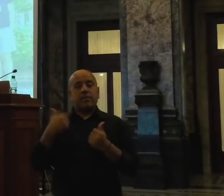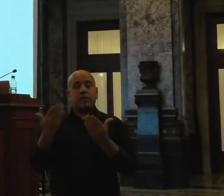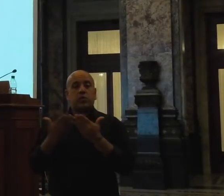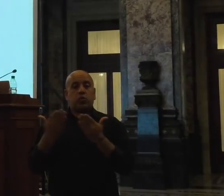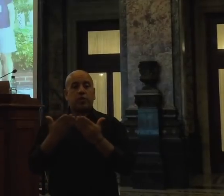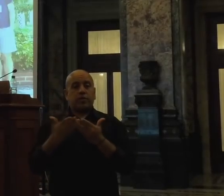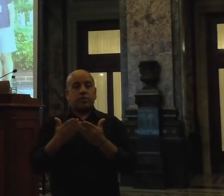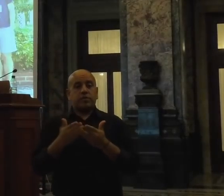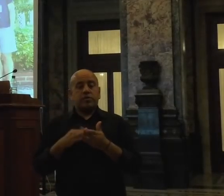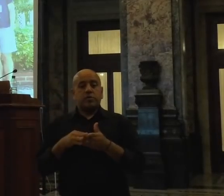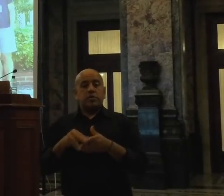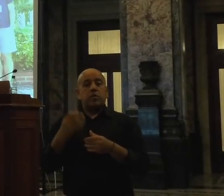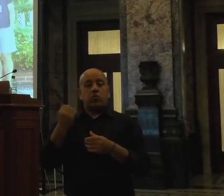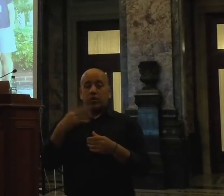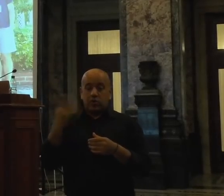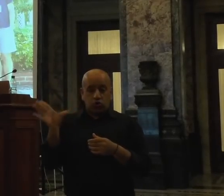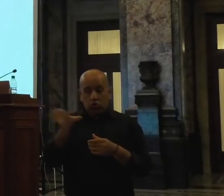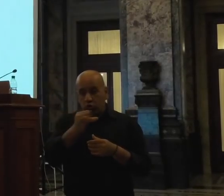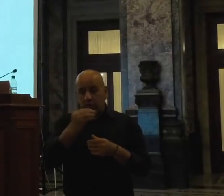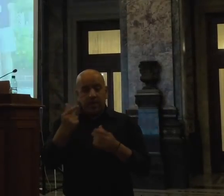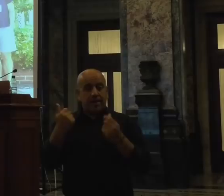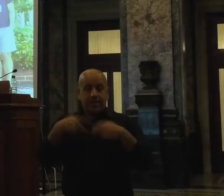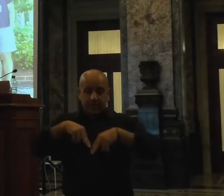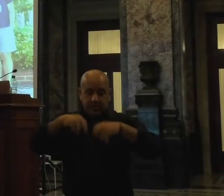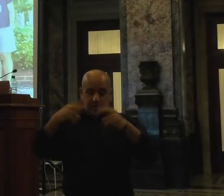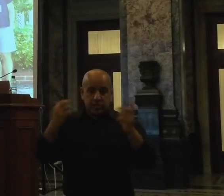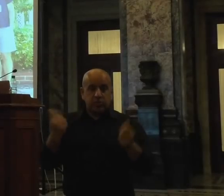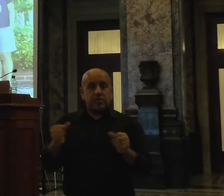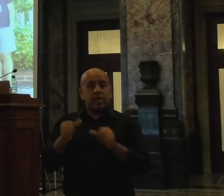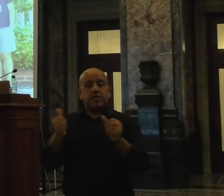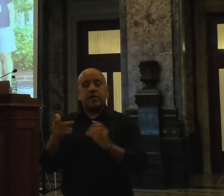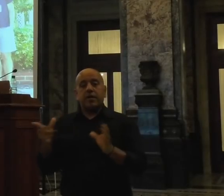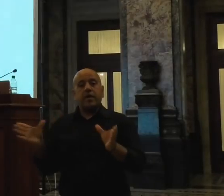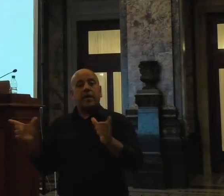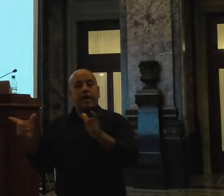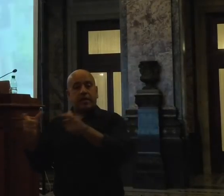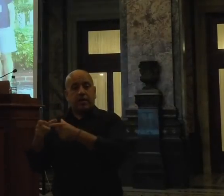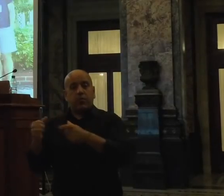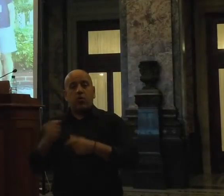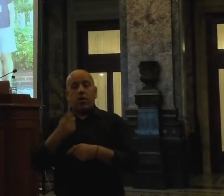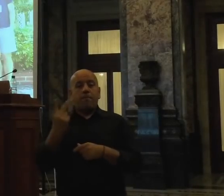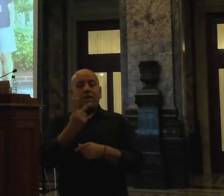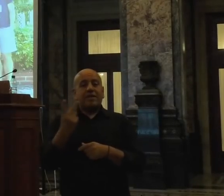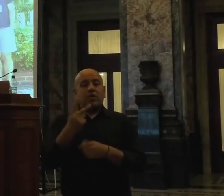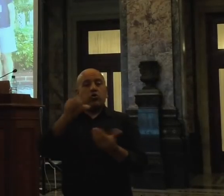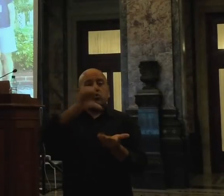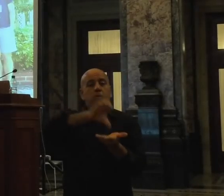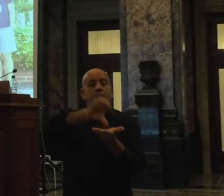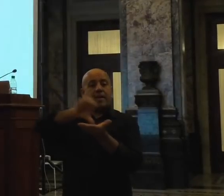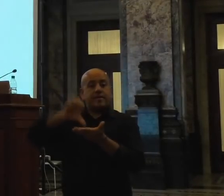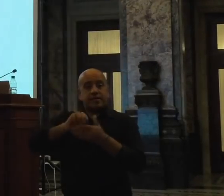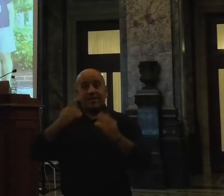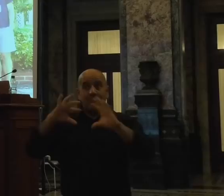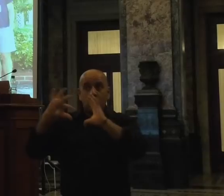estudiantes, porque desde luego toda la investigación se hace en equipo y he tenido la suerte de tener estudiantes de 22 países del mundo trabajando en el